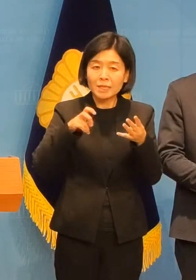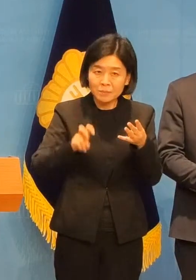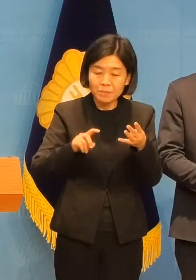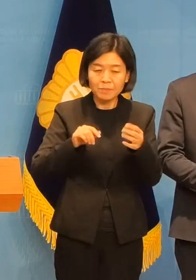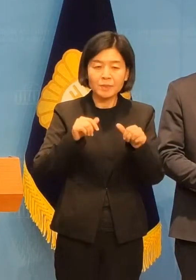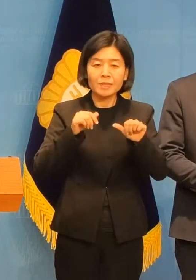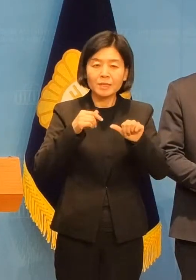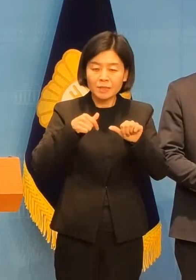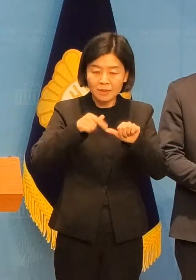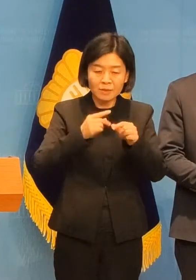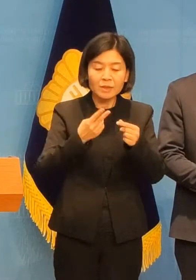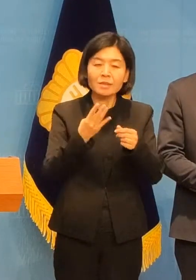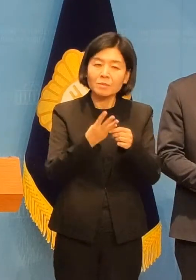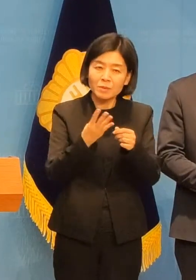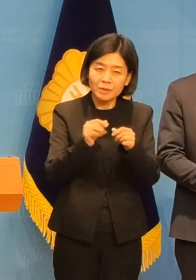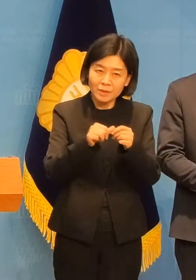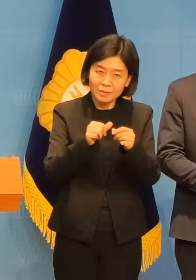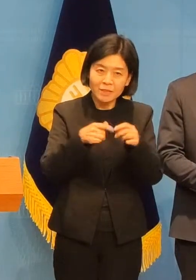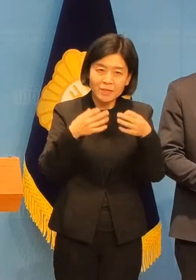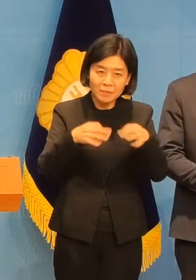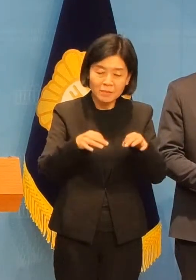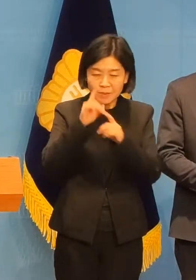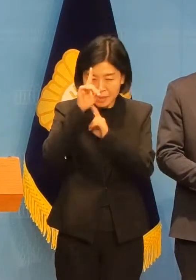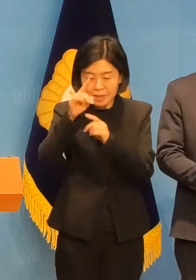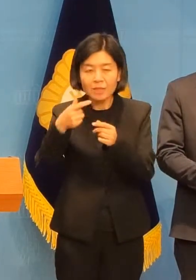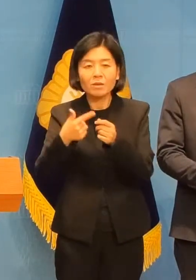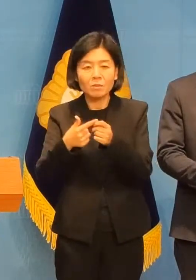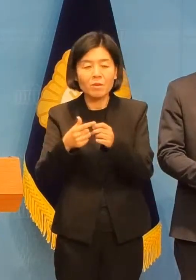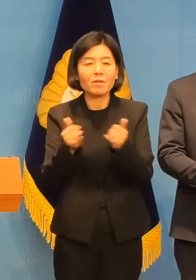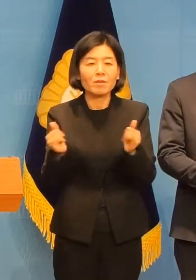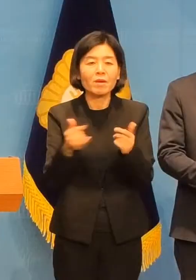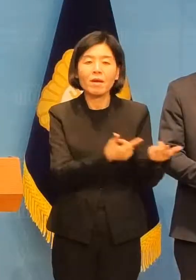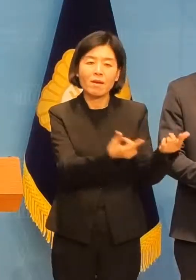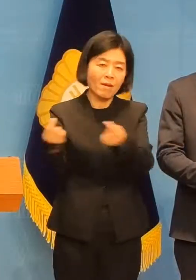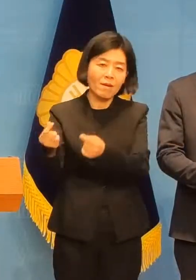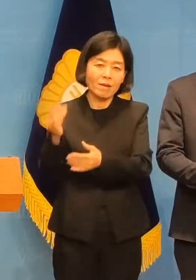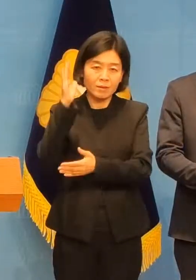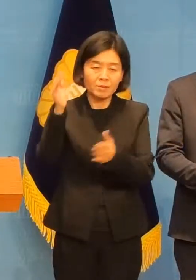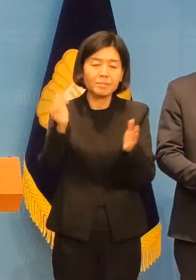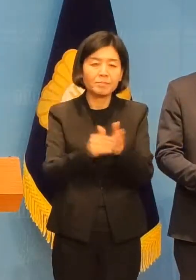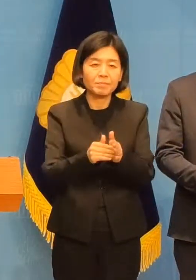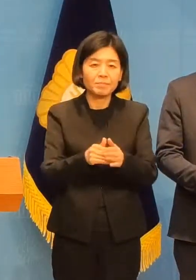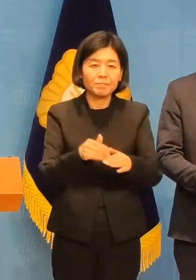김남원, 이영철. 네, 이상으로 기자회견 마치겠습니다.